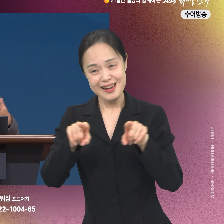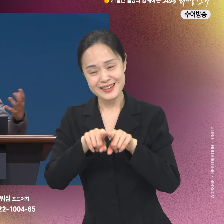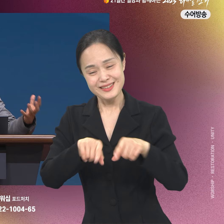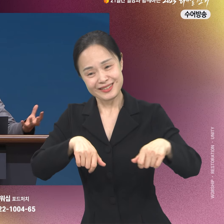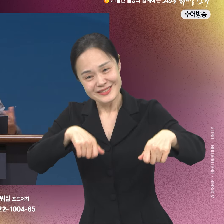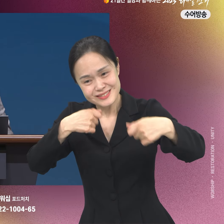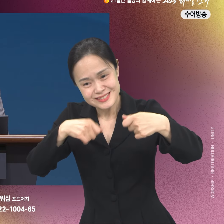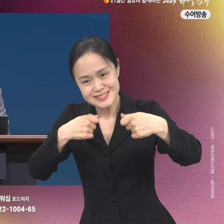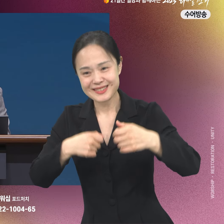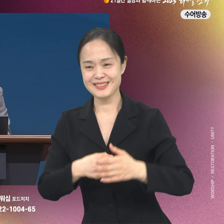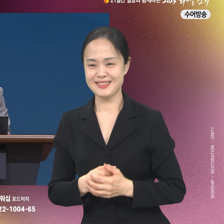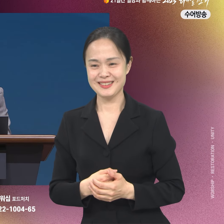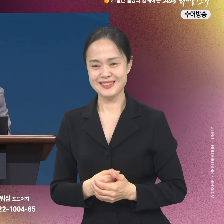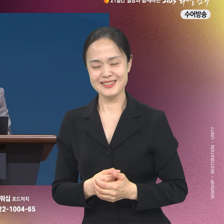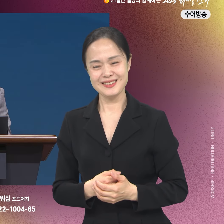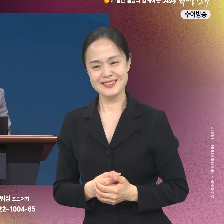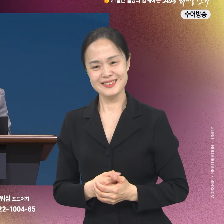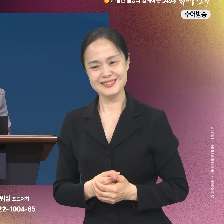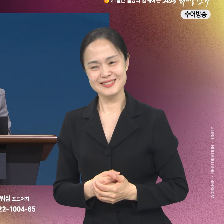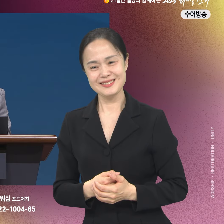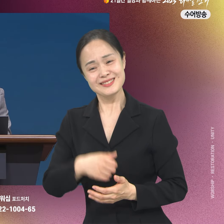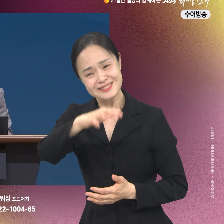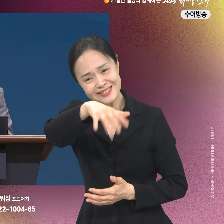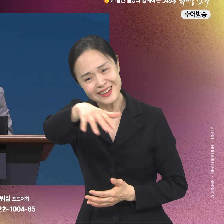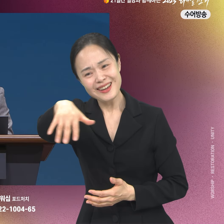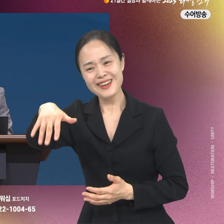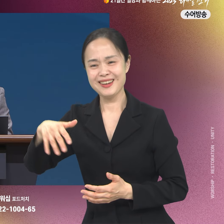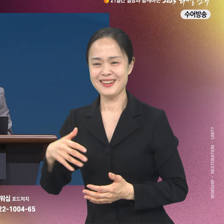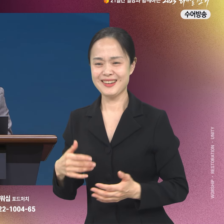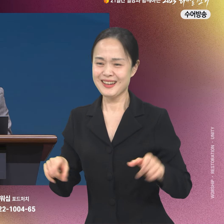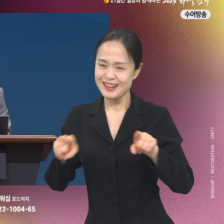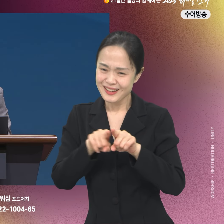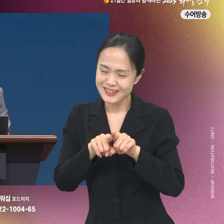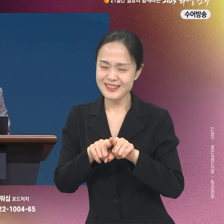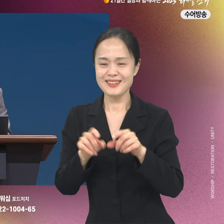소외받은 자들, 죄 지은 자들, 함께 하면 안 될 것 같은 사람,